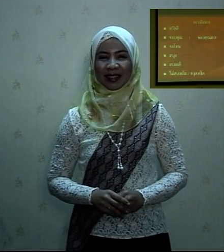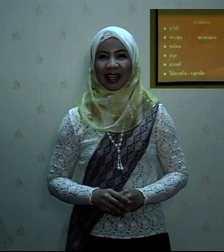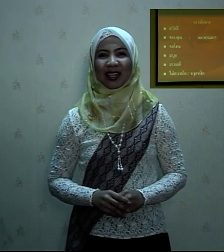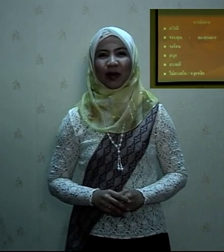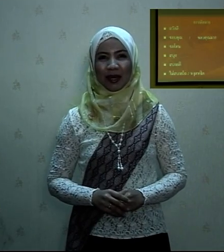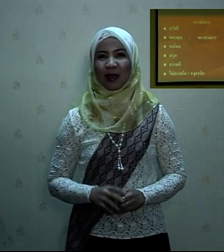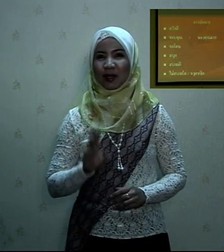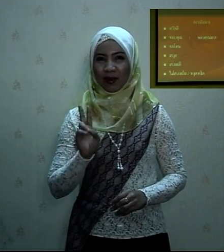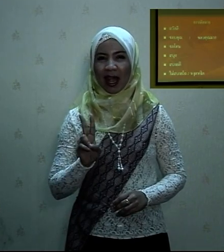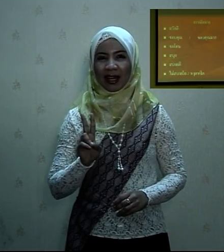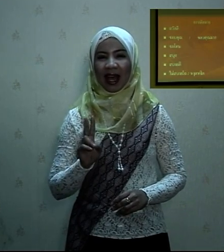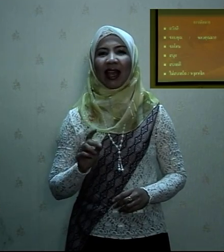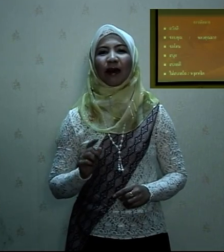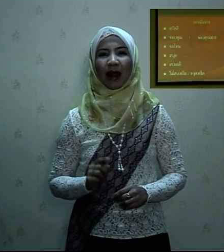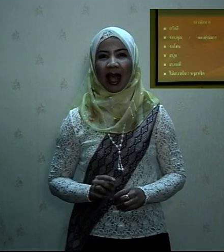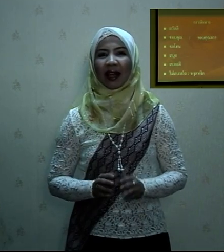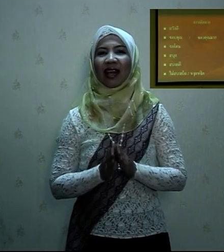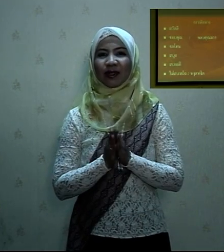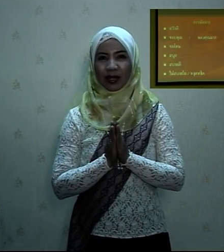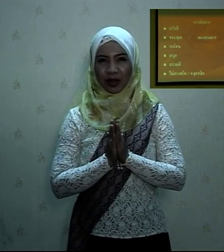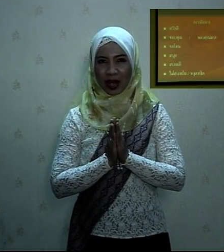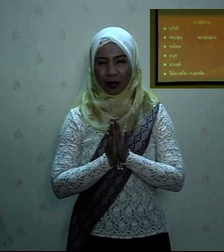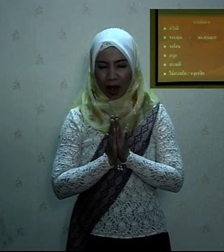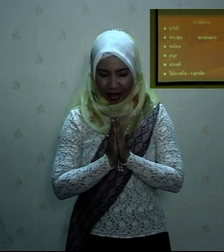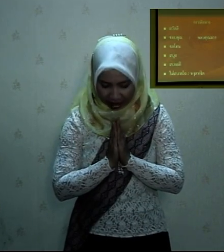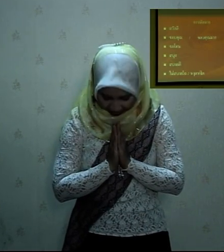ะสวัสดีมีอยู่2อย่างนะคะอย่างแรกสวัสดีด้วยการไหว้ค่ะ